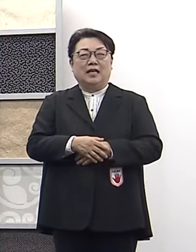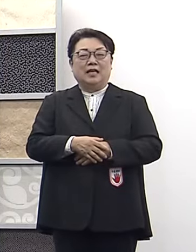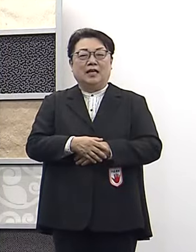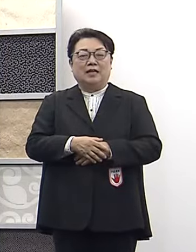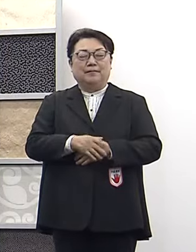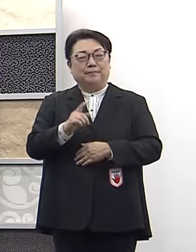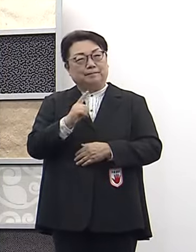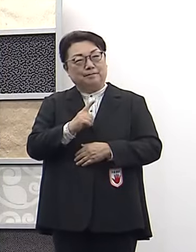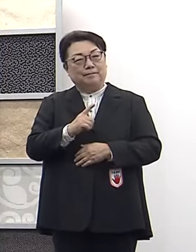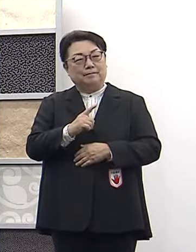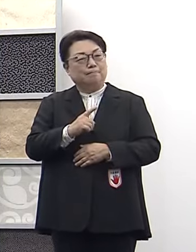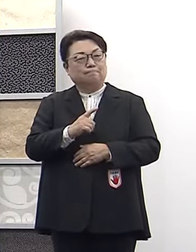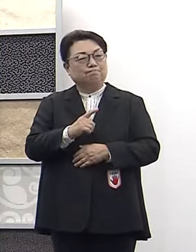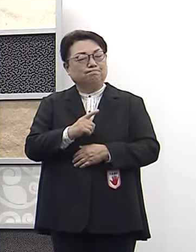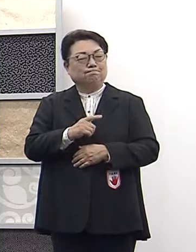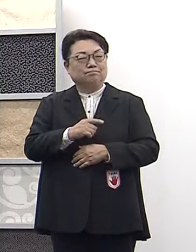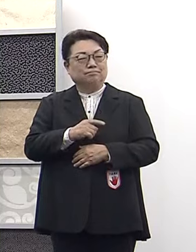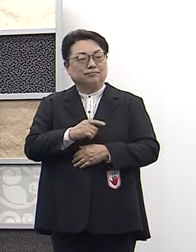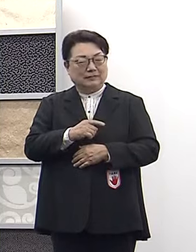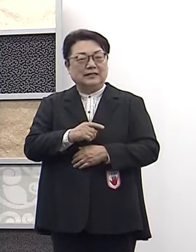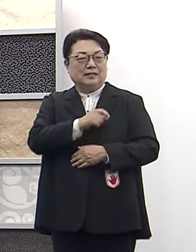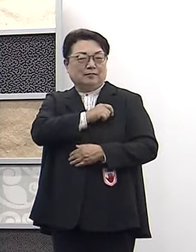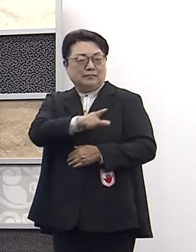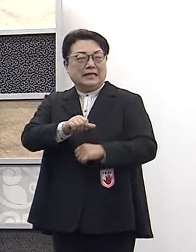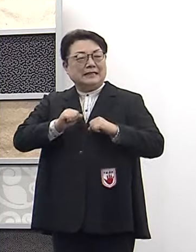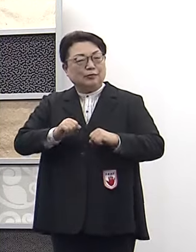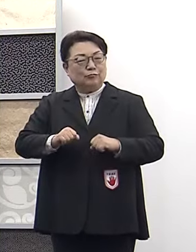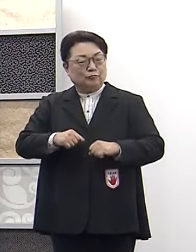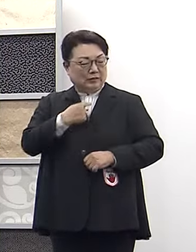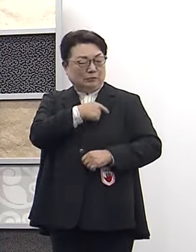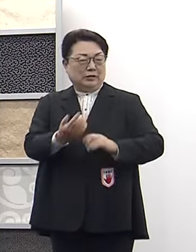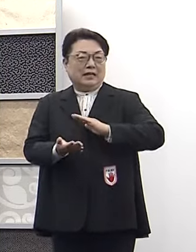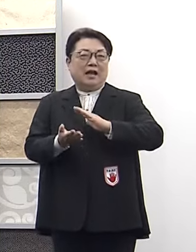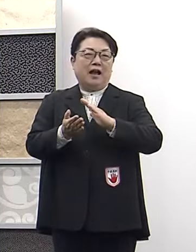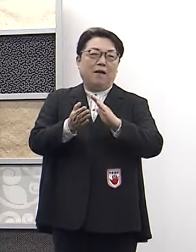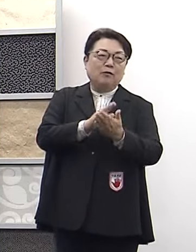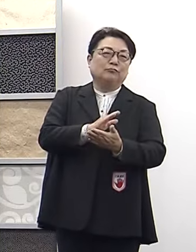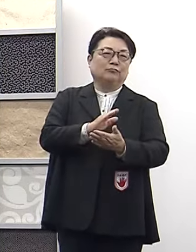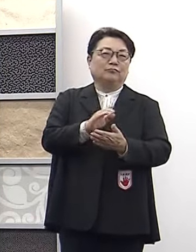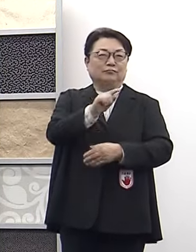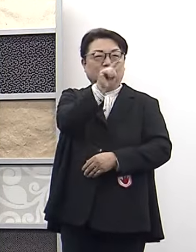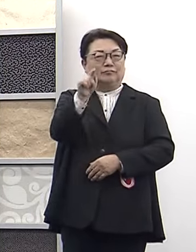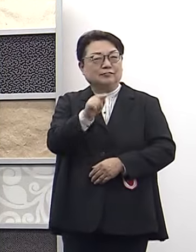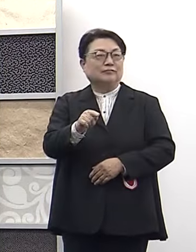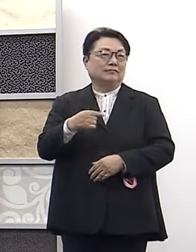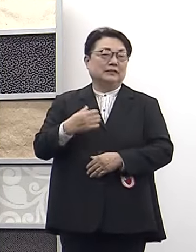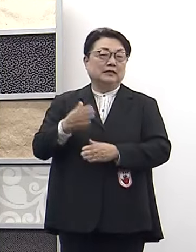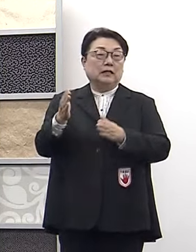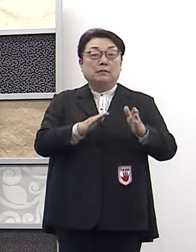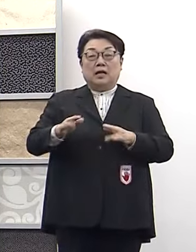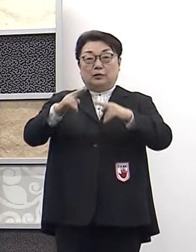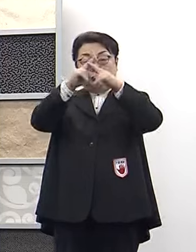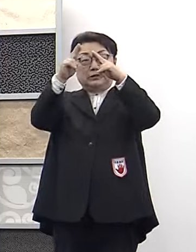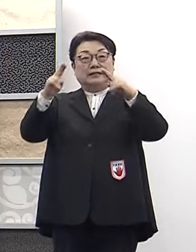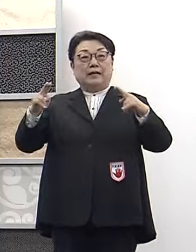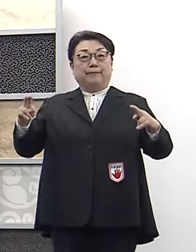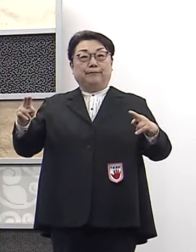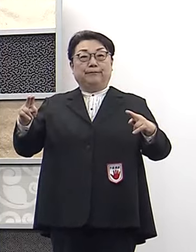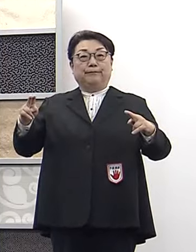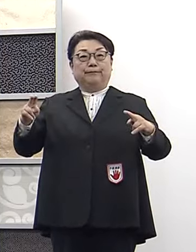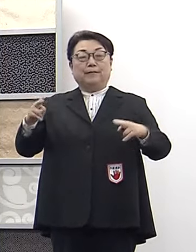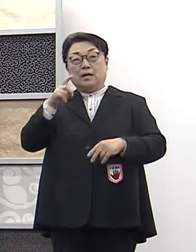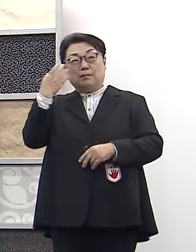なんですかね、前向きに生きていこう、こういうふうにお考えいただくんじゃないかなと思います。ちょうど今富士山に関しましては旧登山